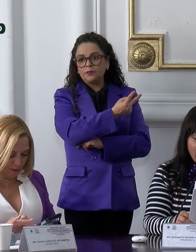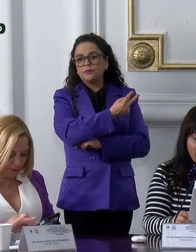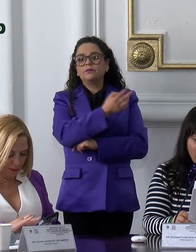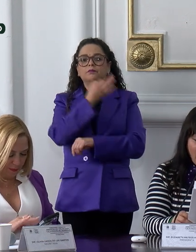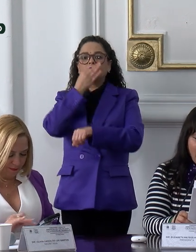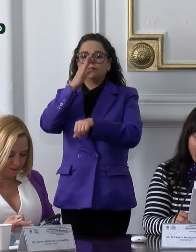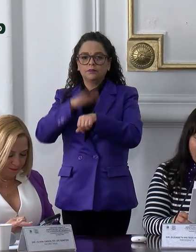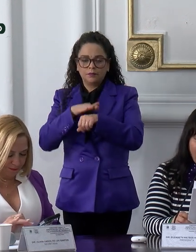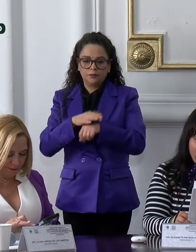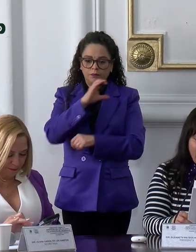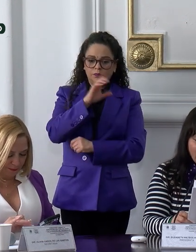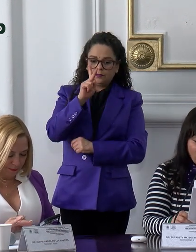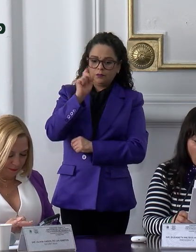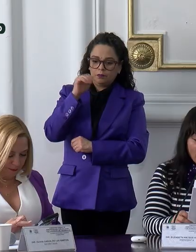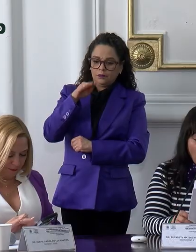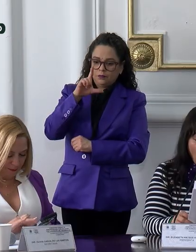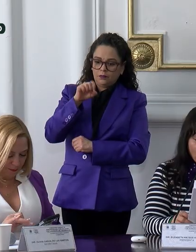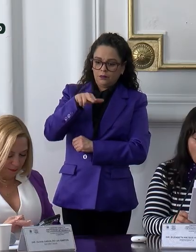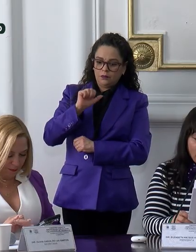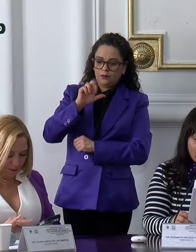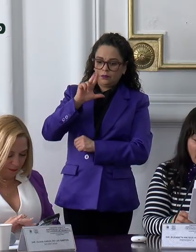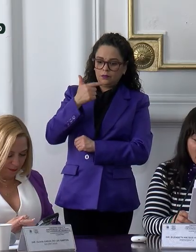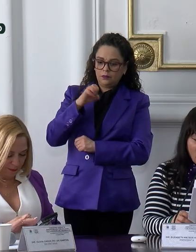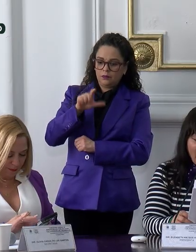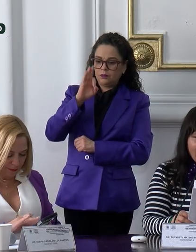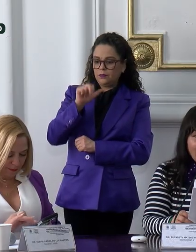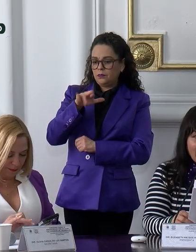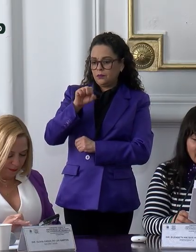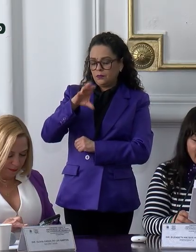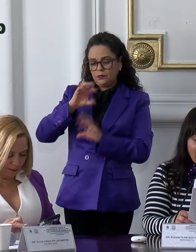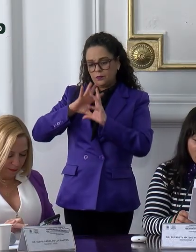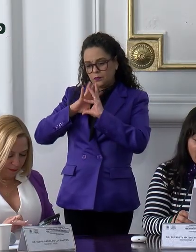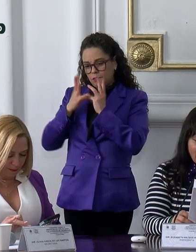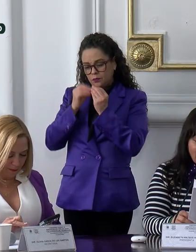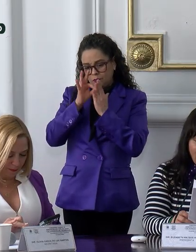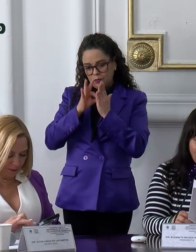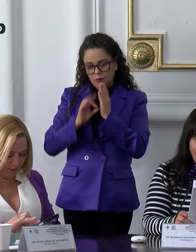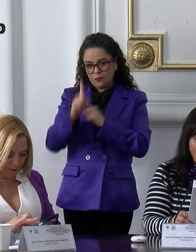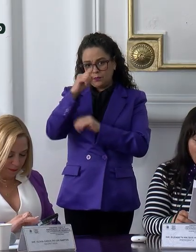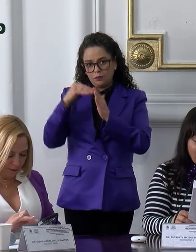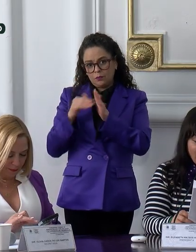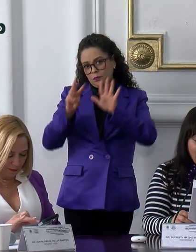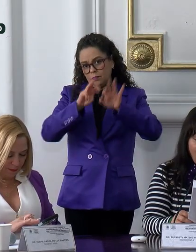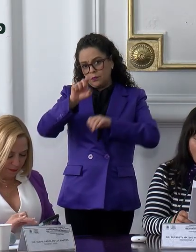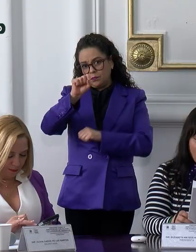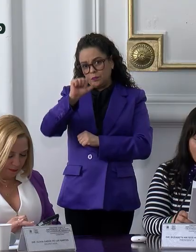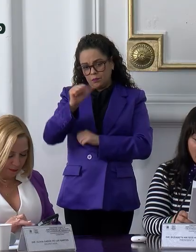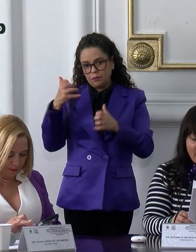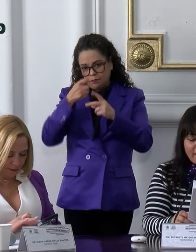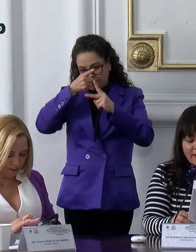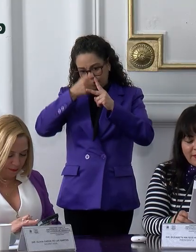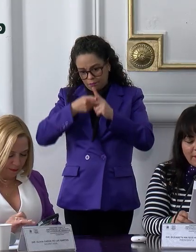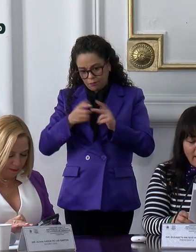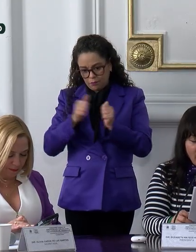el C. Pamplona Rangel Francisco obtuvo un puntaje global de 1,326 y con base en la conversión